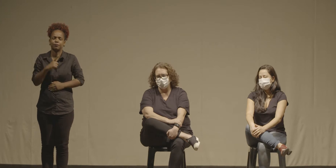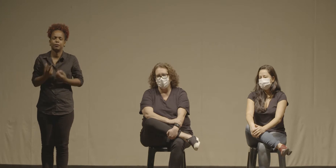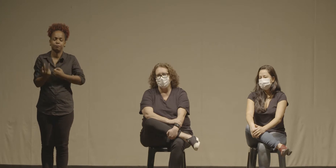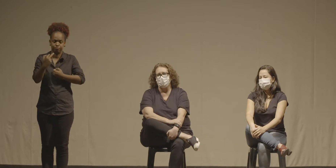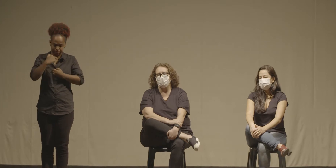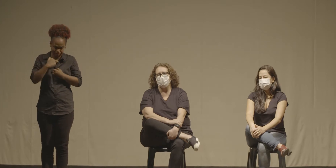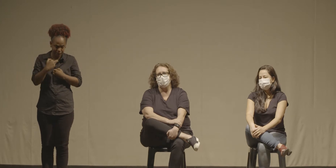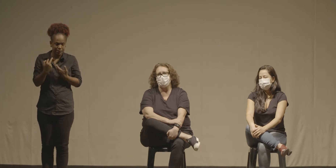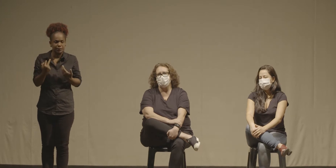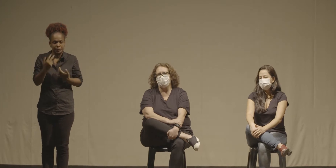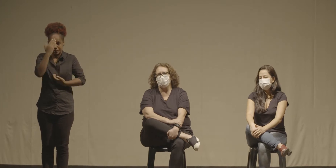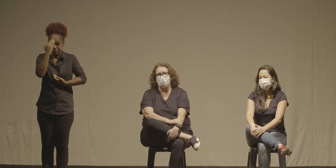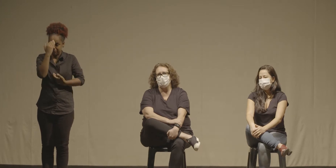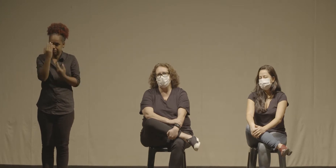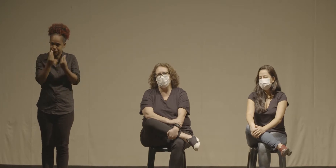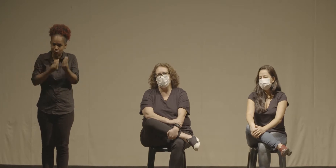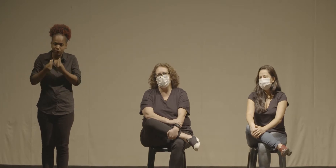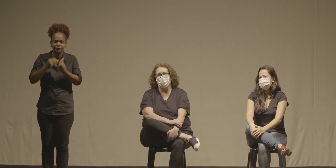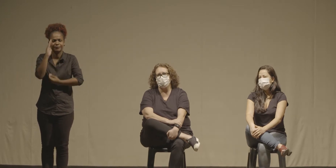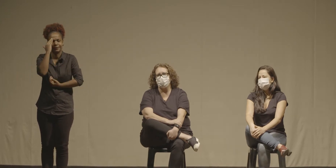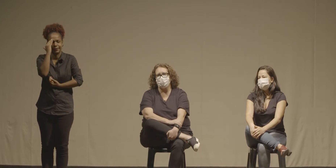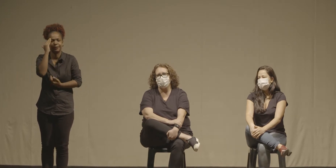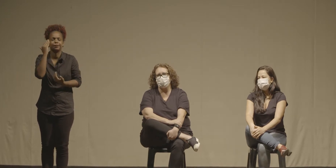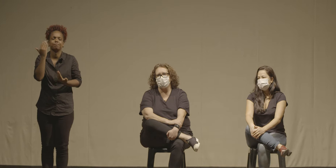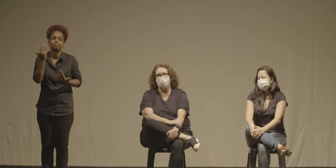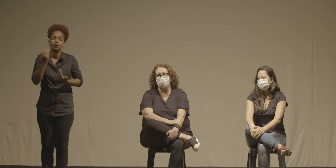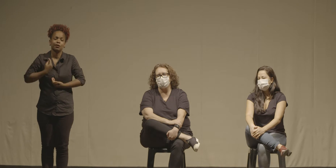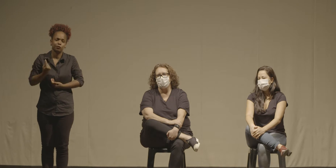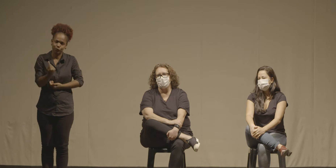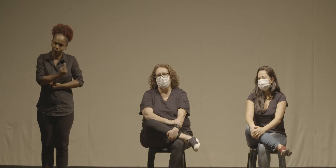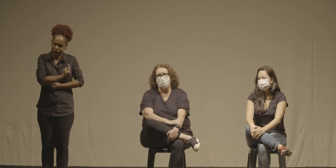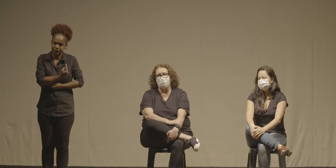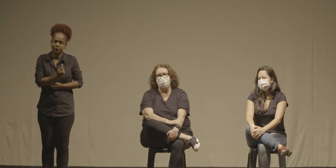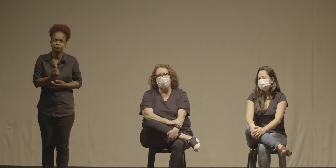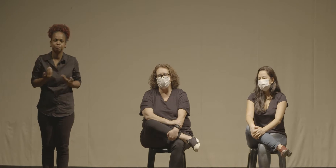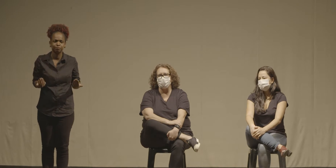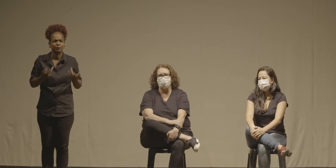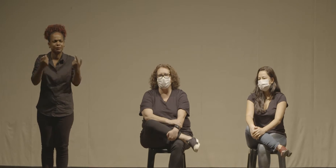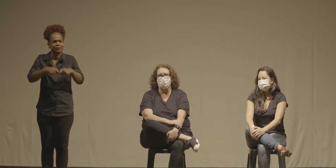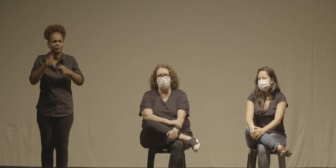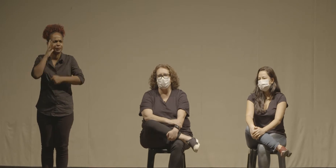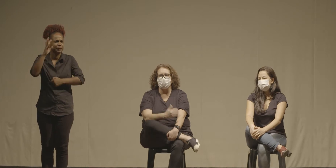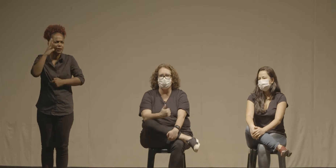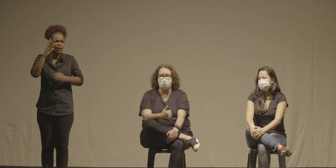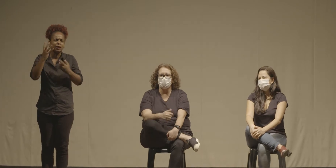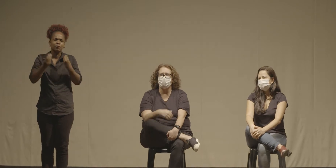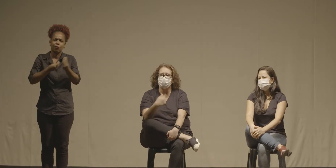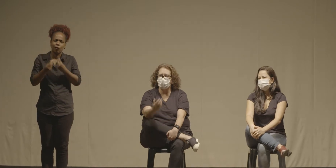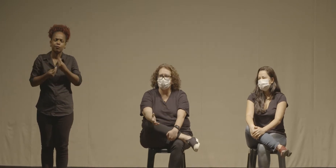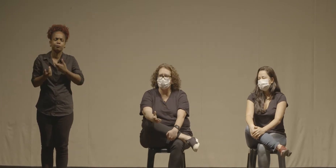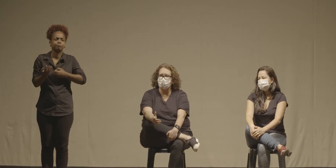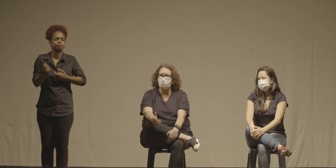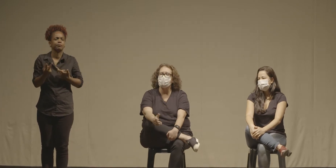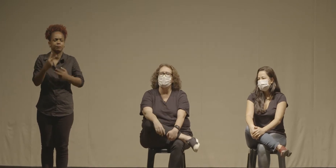dentro e compreender que a gente precisa pensar em si e